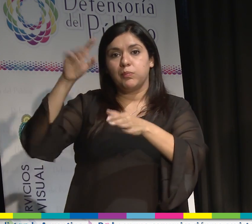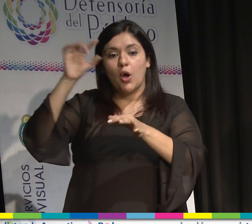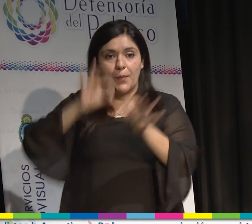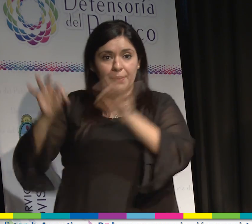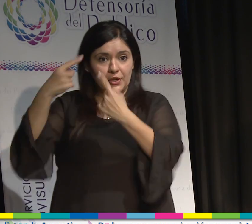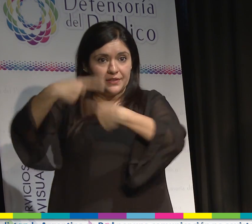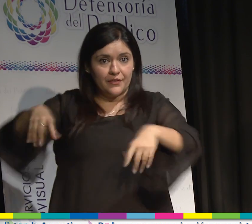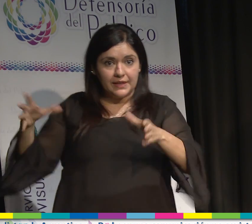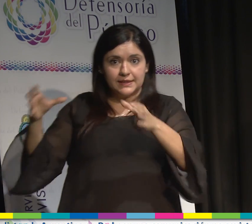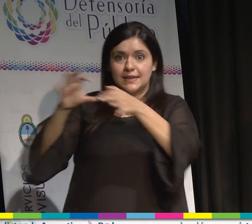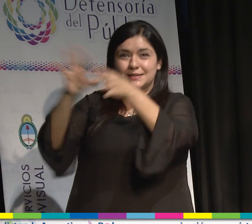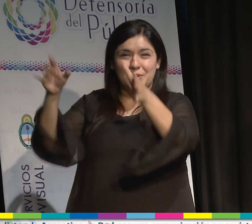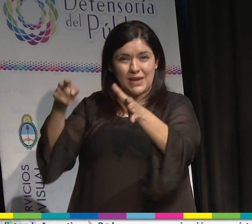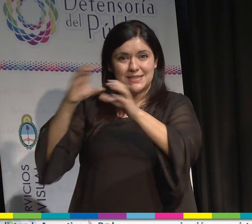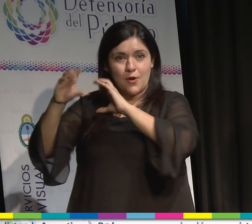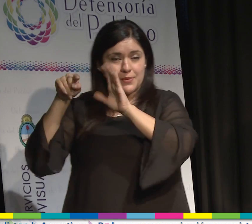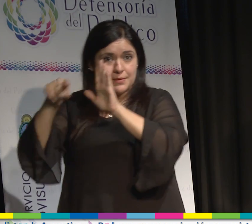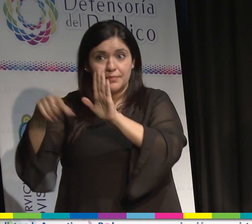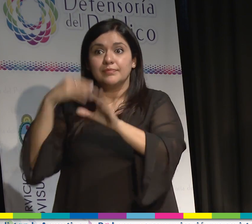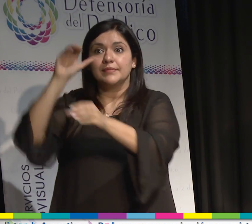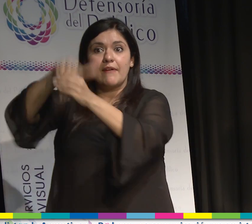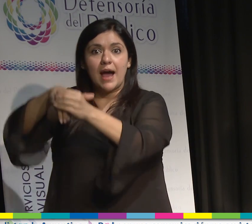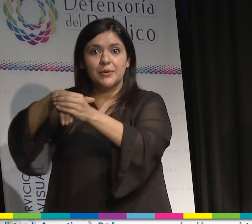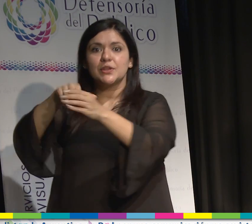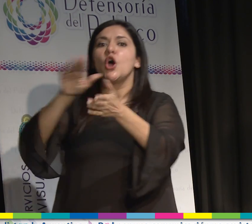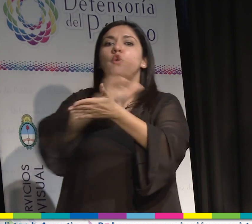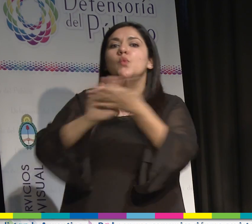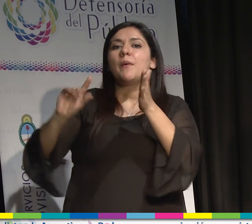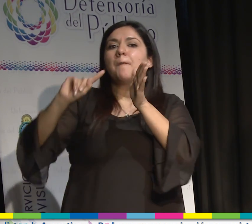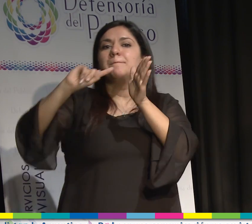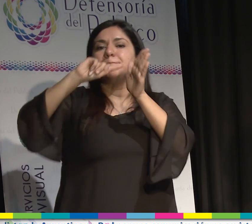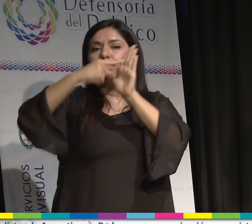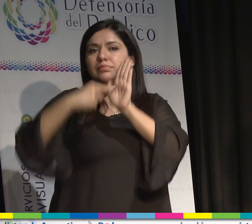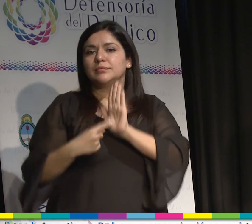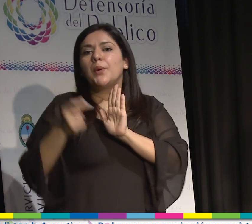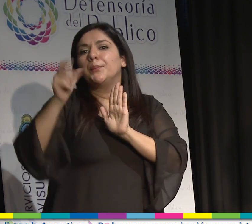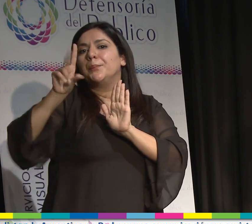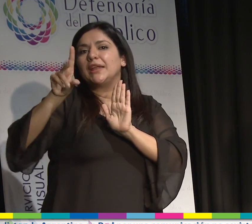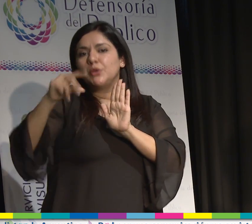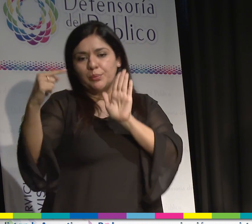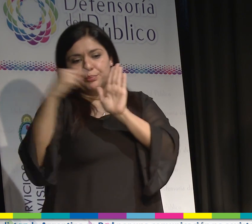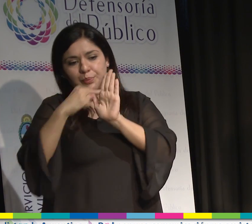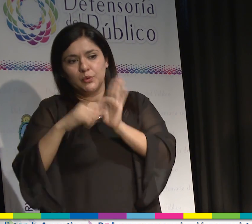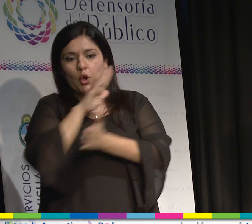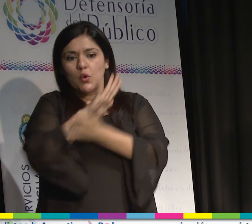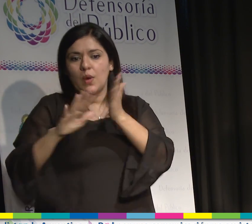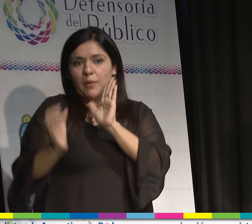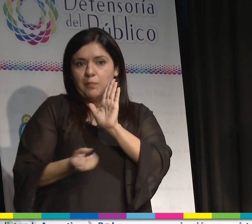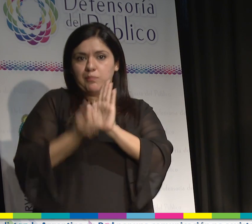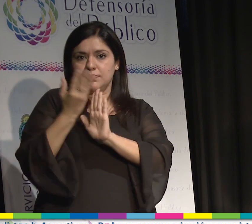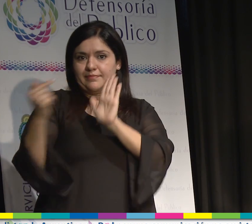fundamentos para lo que son los nuevos 21 puntos que incluyen en realidad este mismo sentido de un enfoque